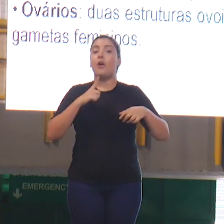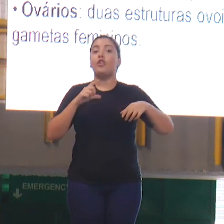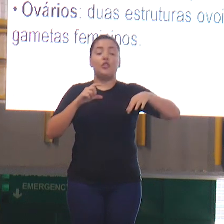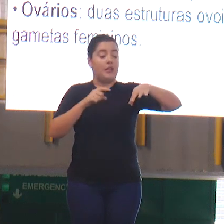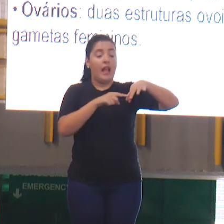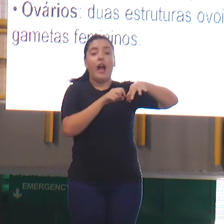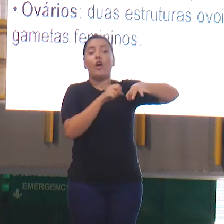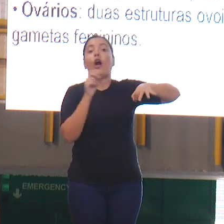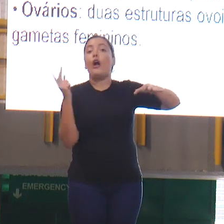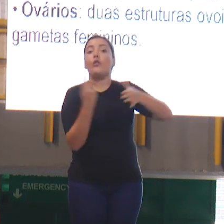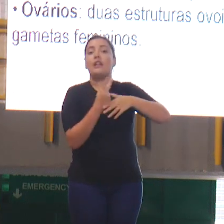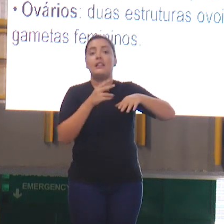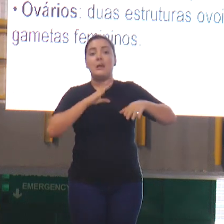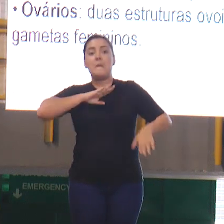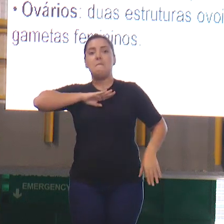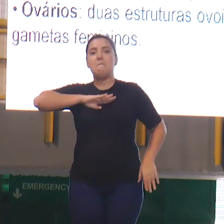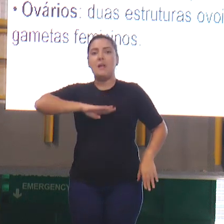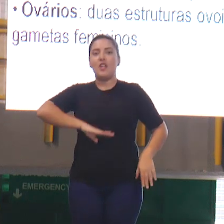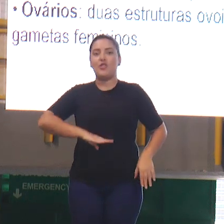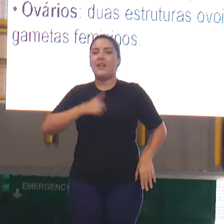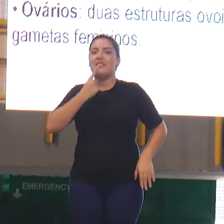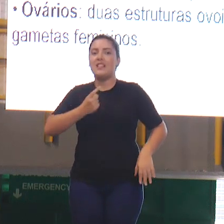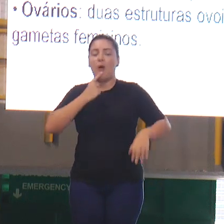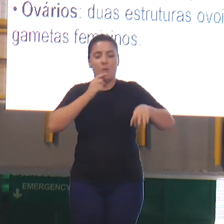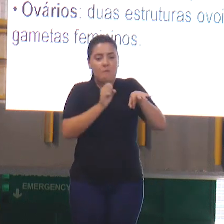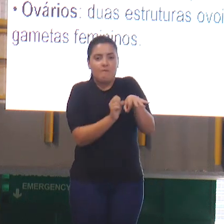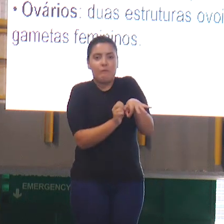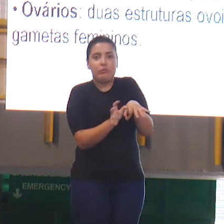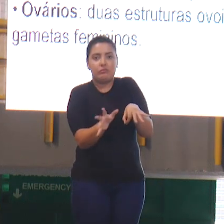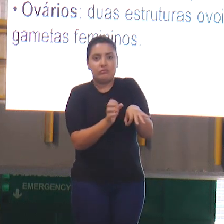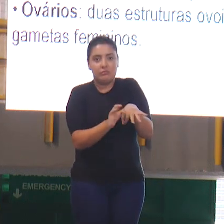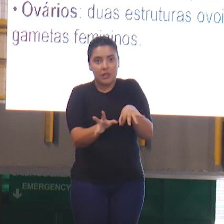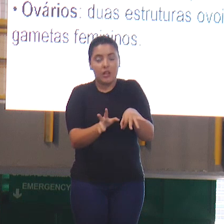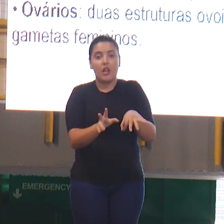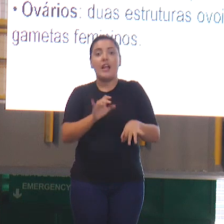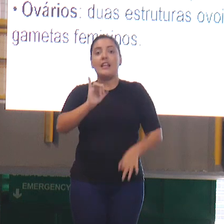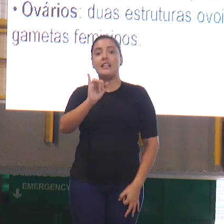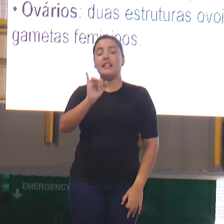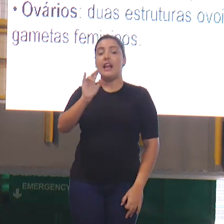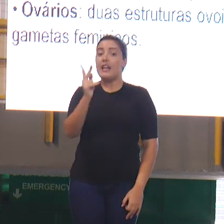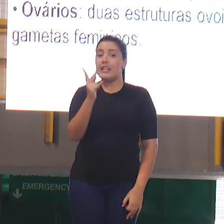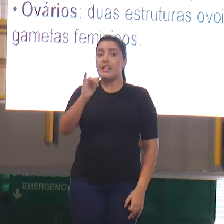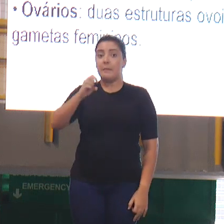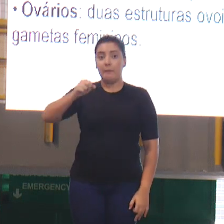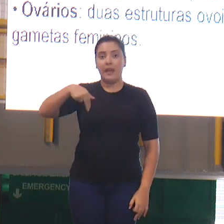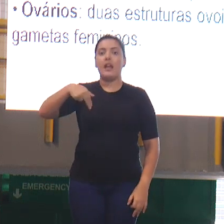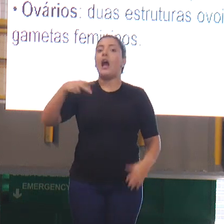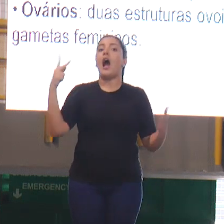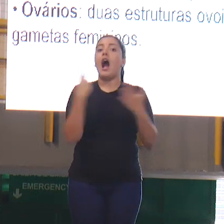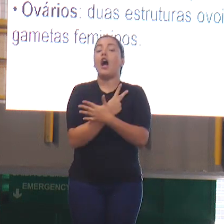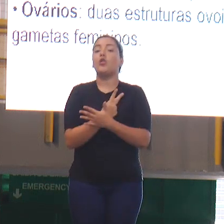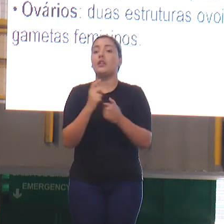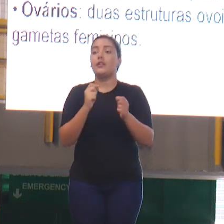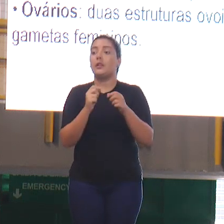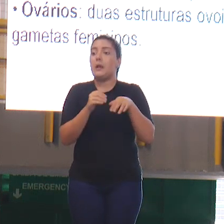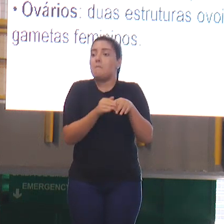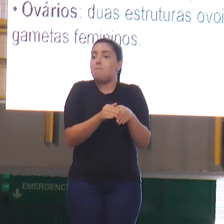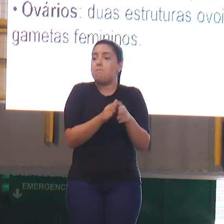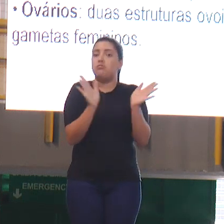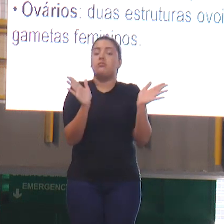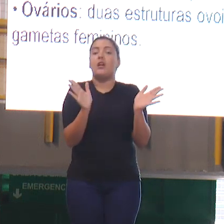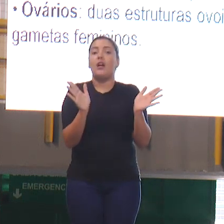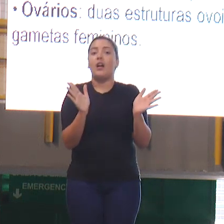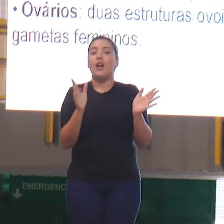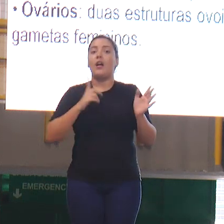menstrual. O ímen, ele é rompido nas primeiras relações sexuais. Ou